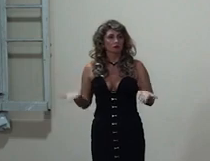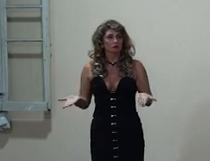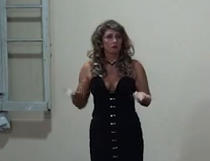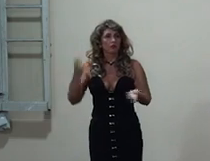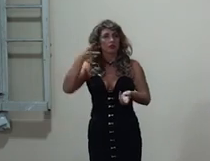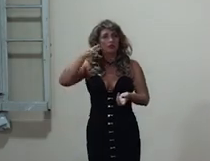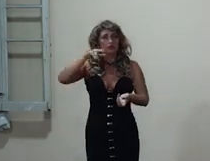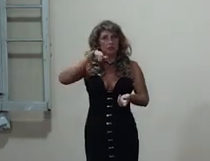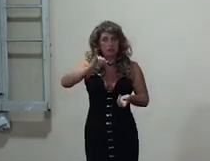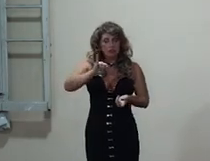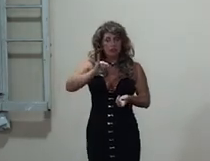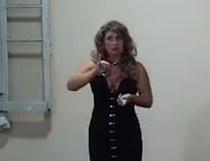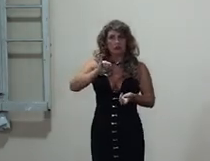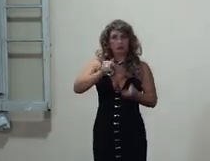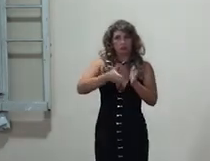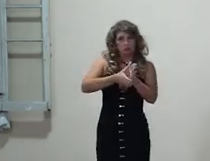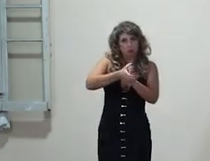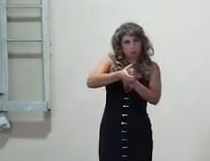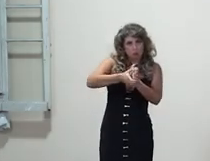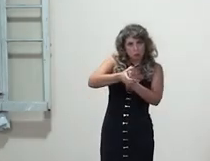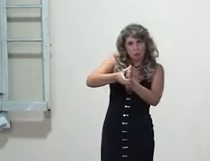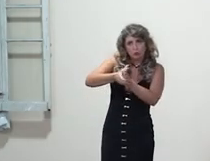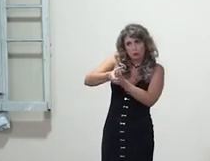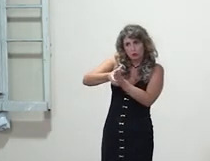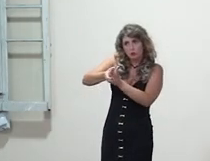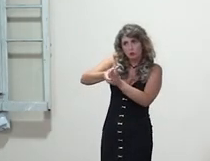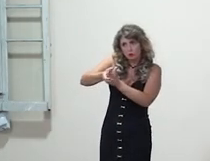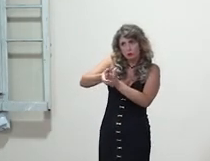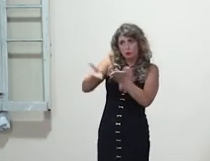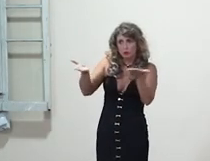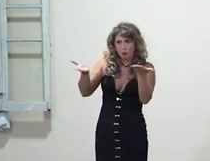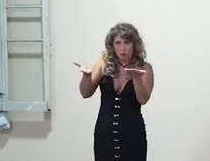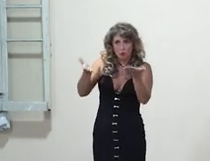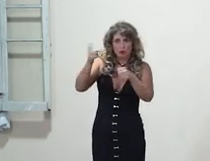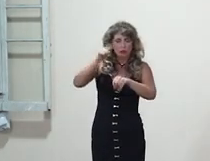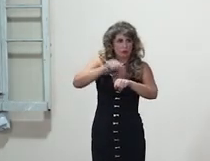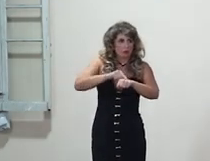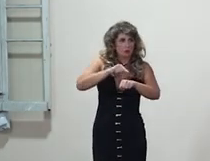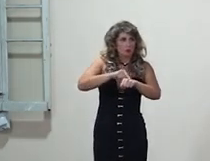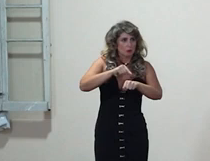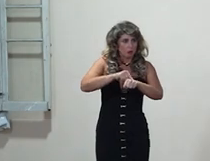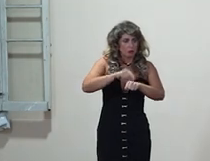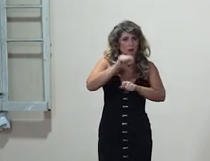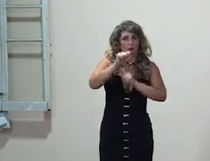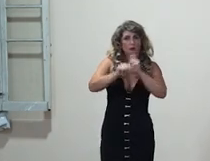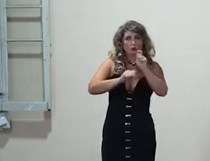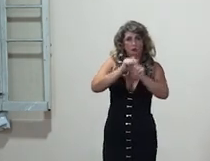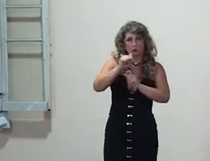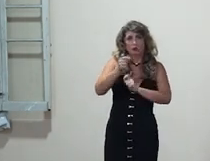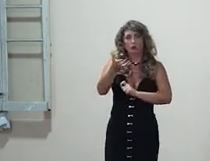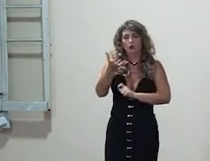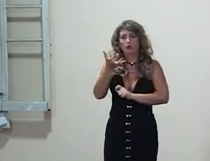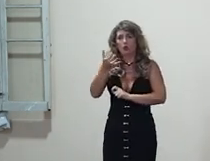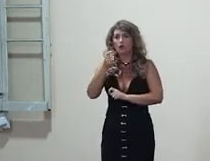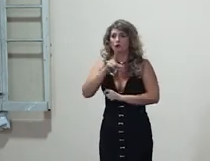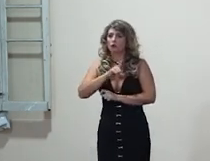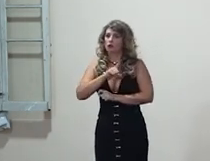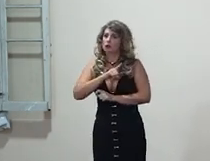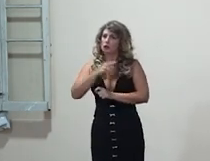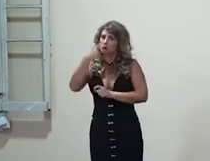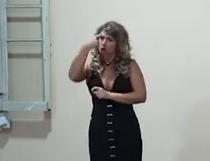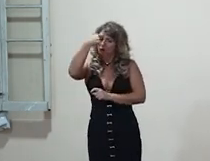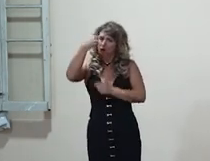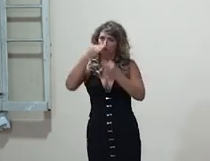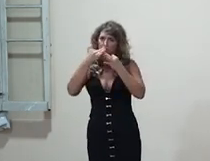Se eu pudesse dar um conselho nesse momento aqui para o que nós queremos que haja uma massa